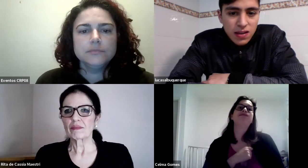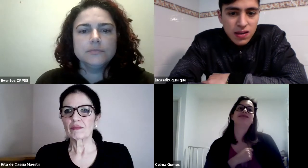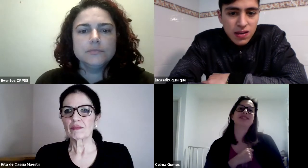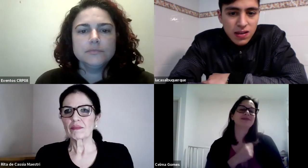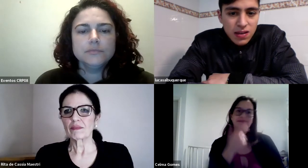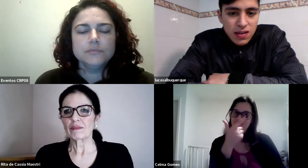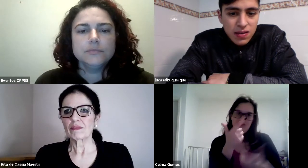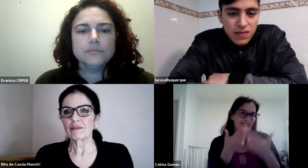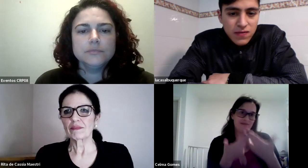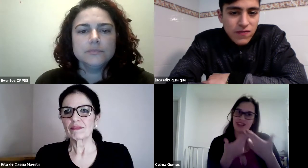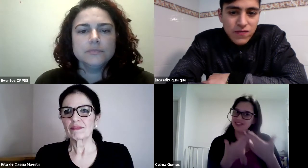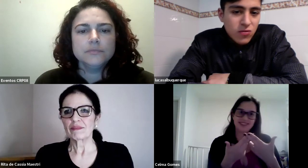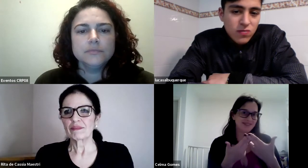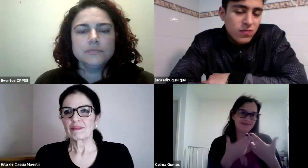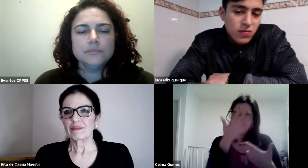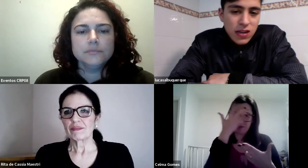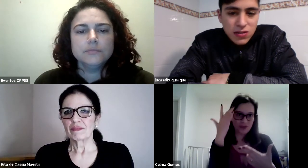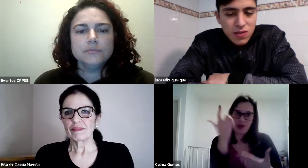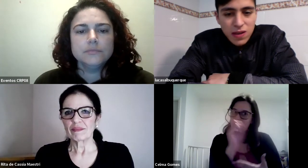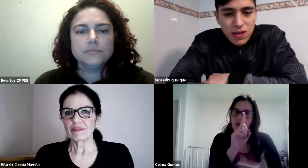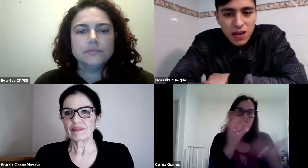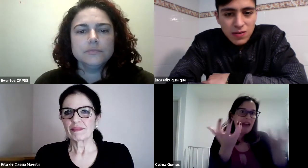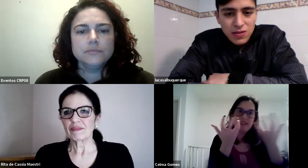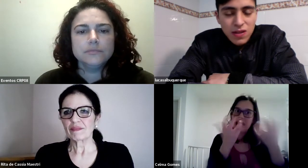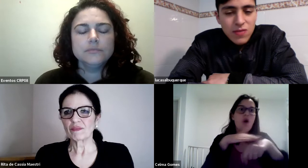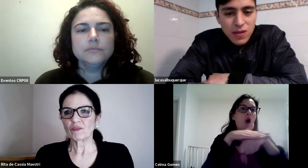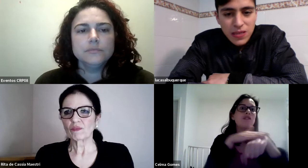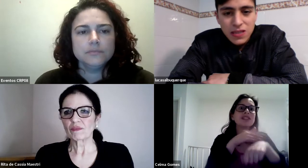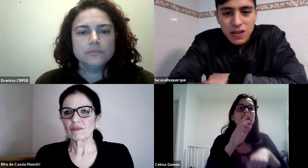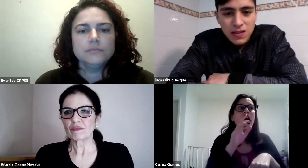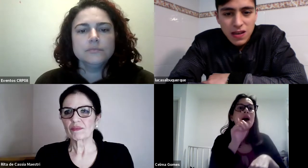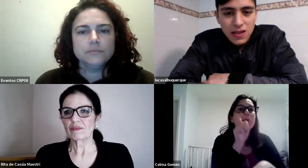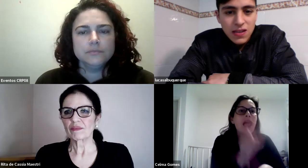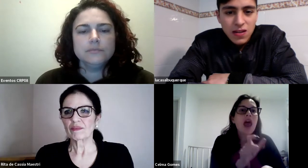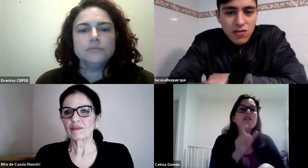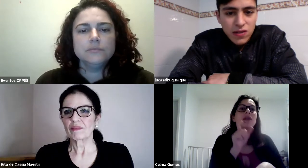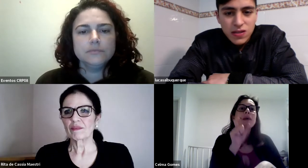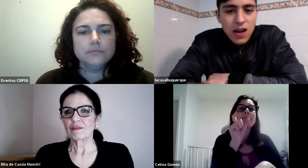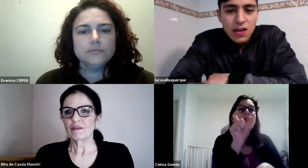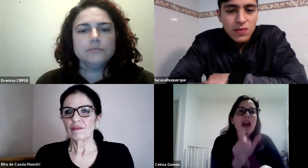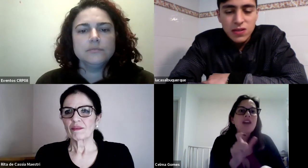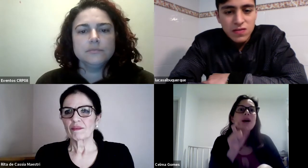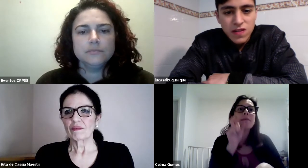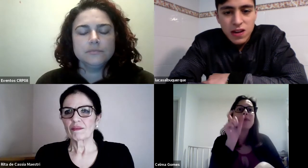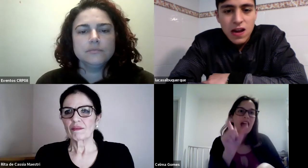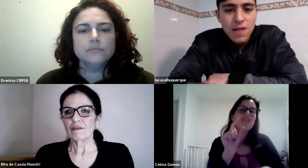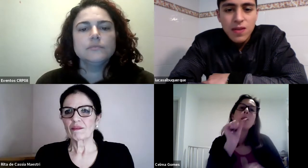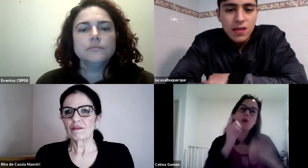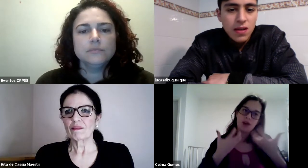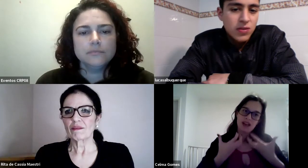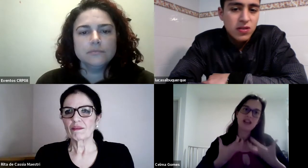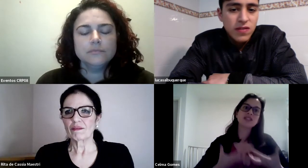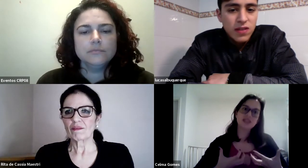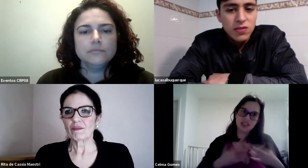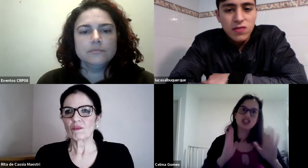né, e com um inglês rudimentar. As pessoas não têm muita paciência, né? Elas querem conversar, elas precisam falar.